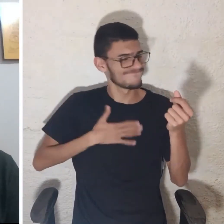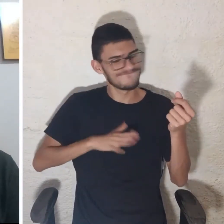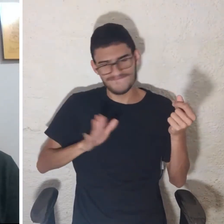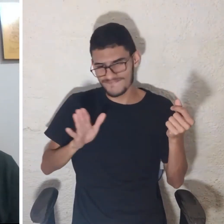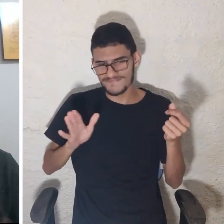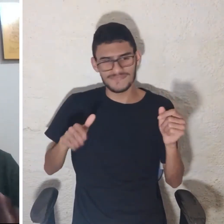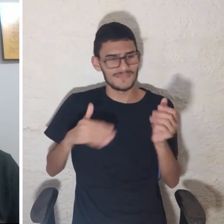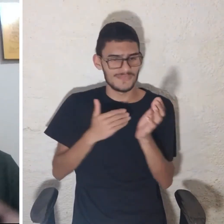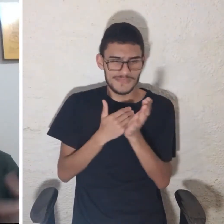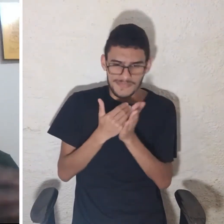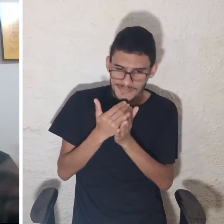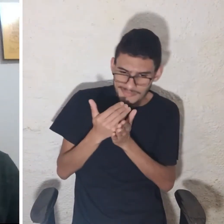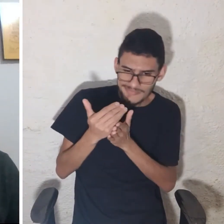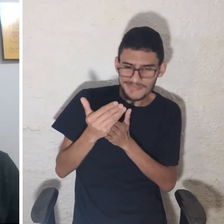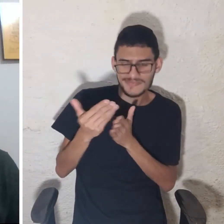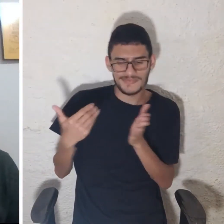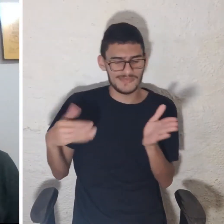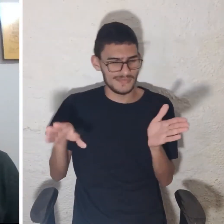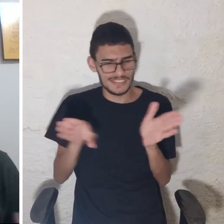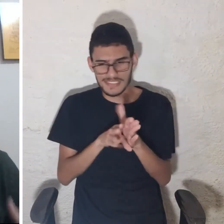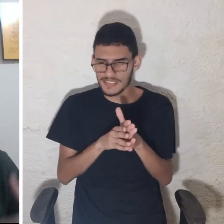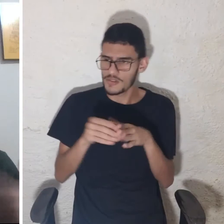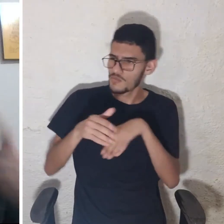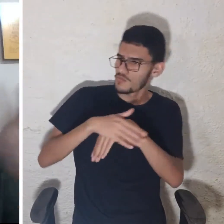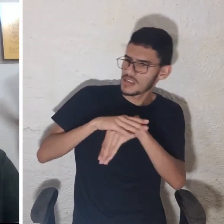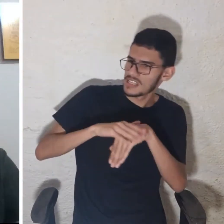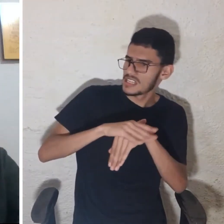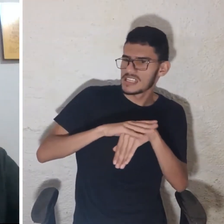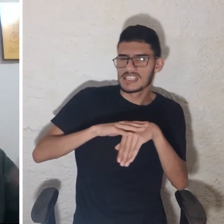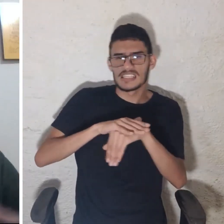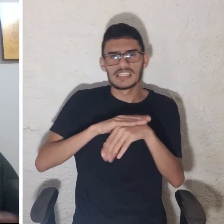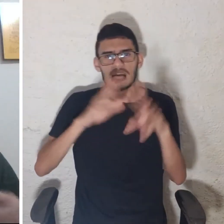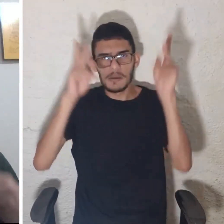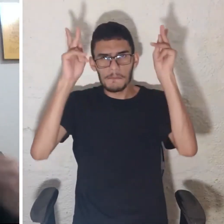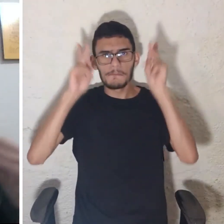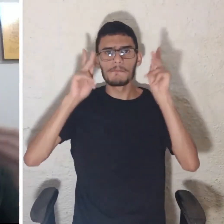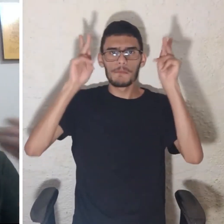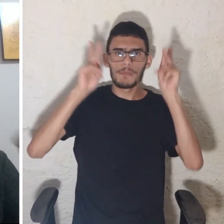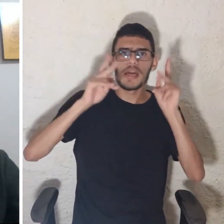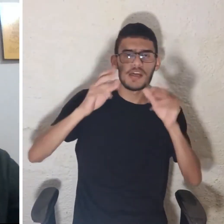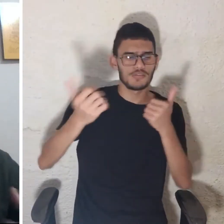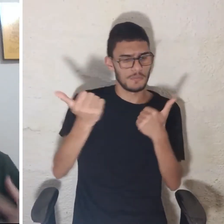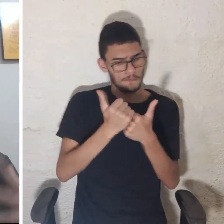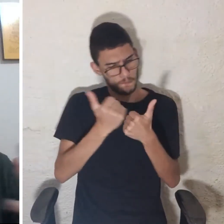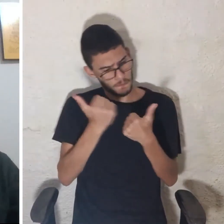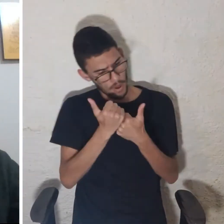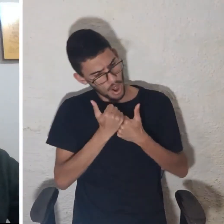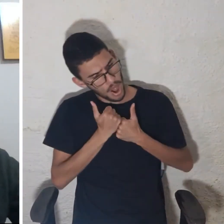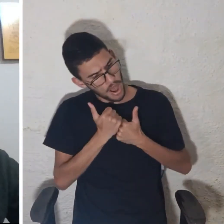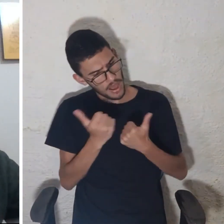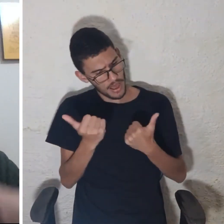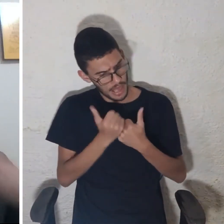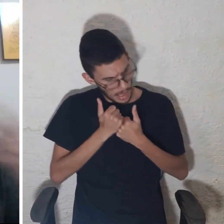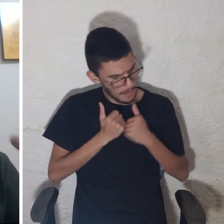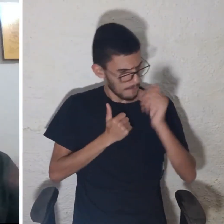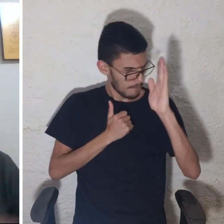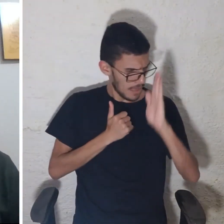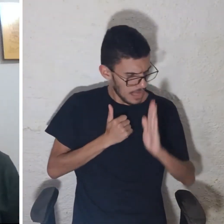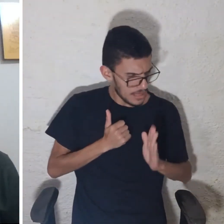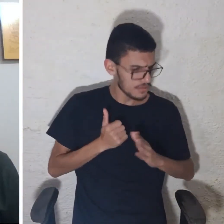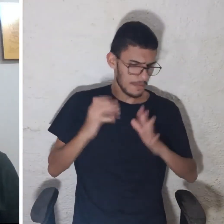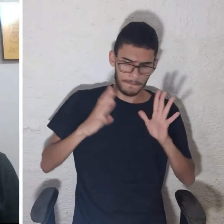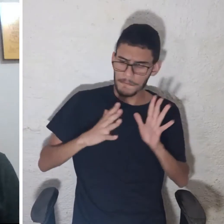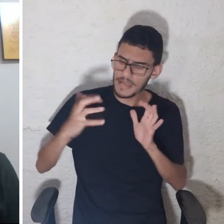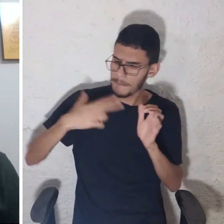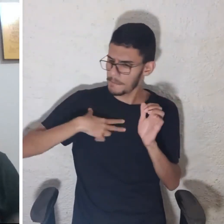que conseguiram, e eles começaram então a se chegar ao Dom Pedro. Dom Pedro, fica do nosso lado, né, a gente vai ter que brigar